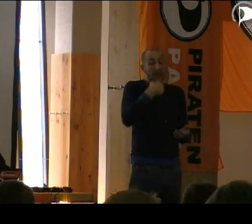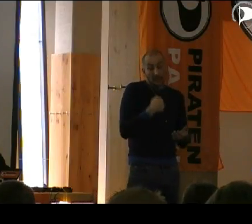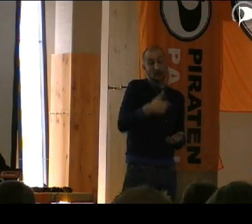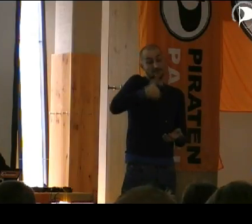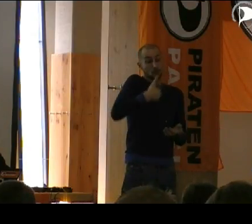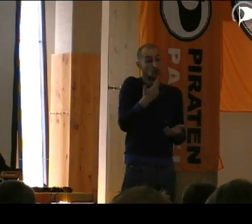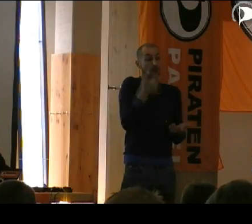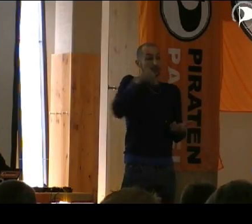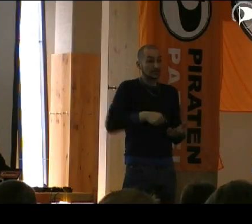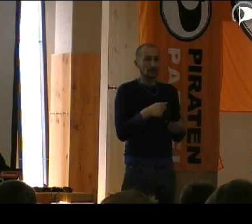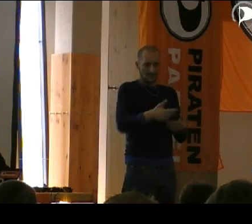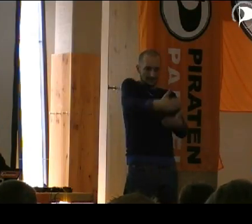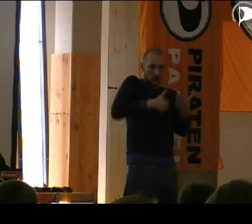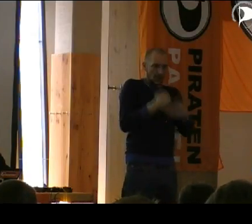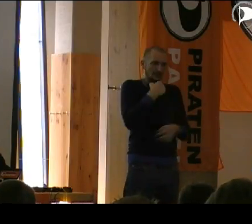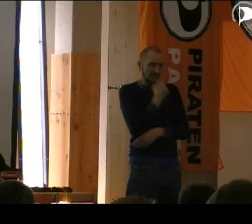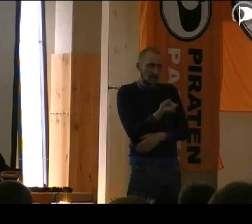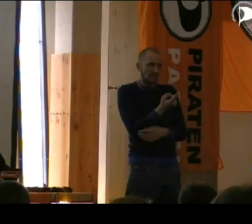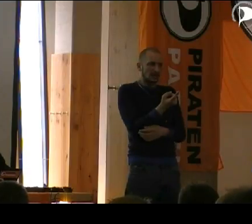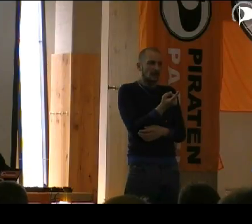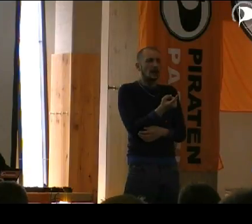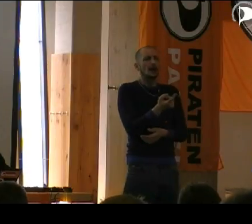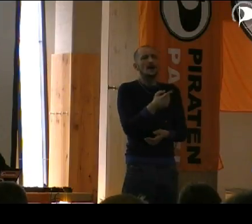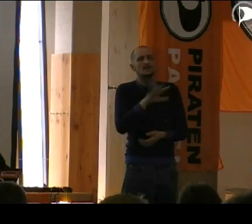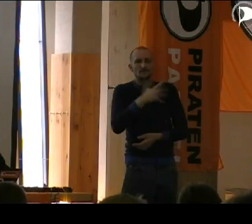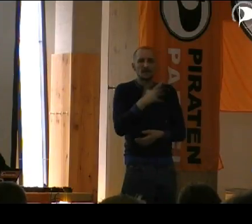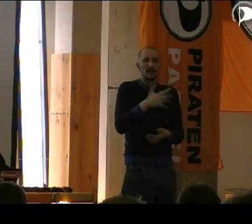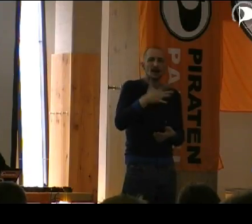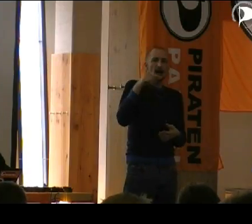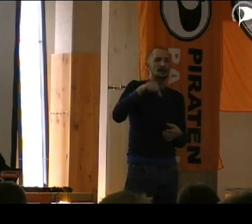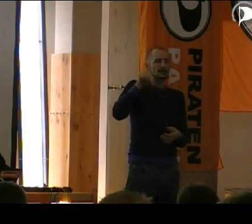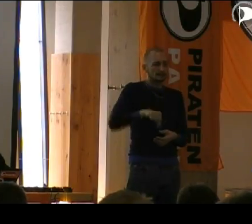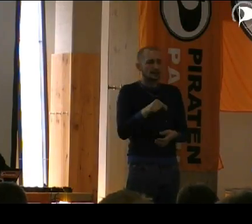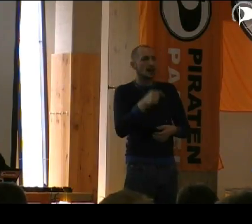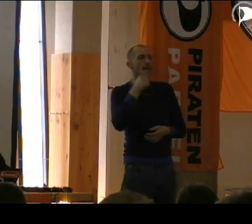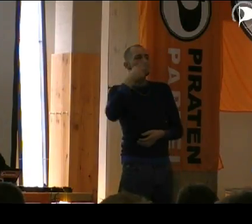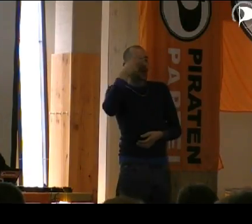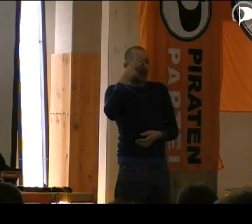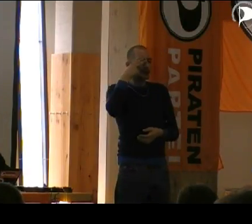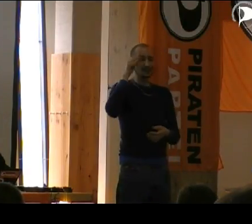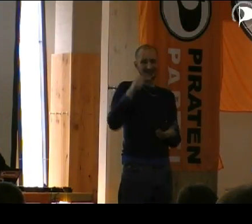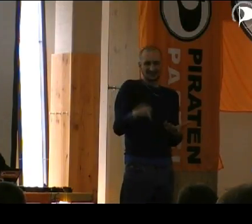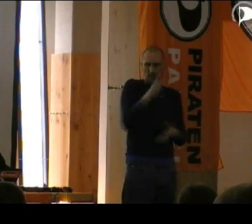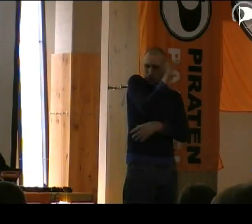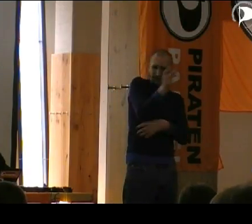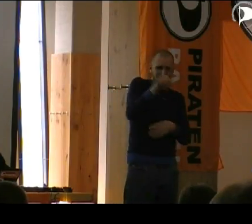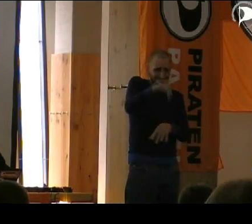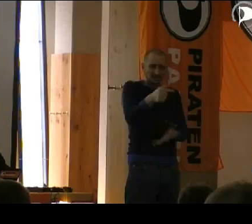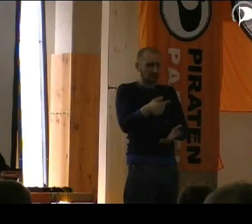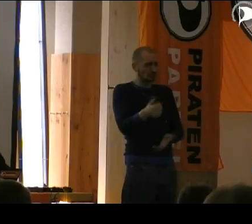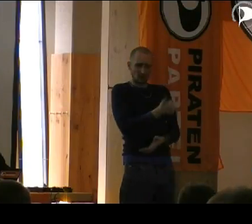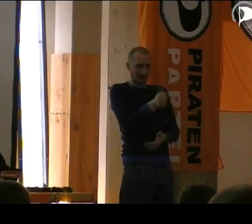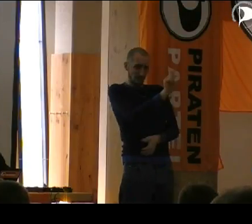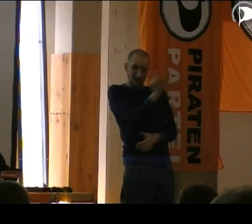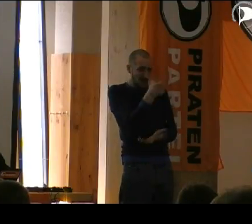debatte vorhält dass da vielleicht wir halten dieses thema so toll findet war für mich sehr